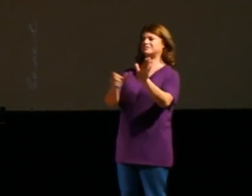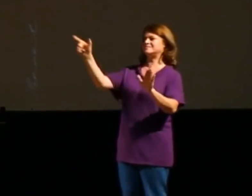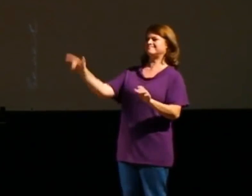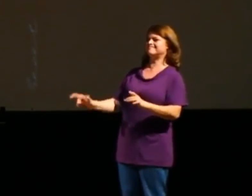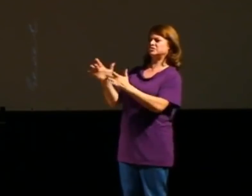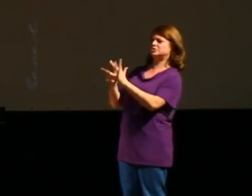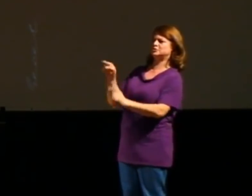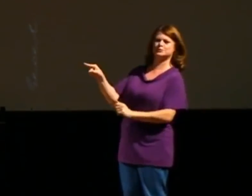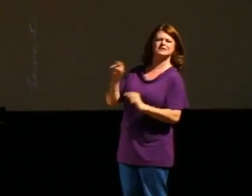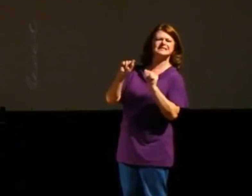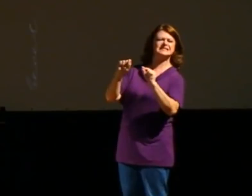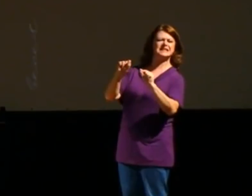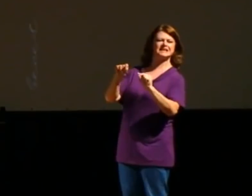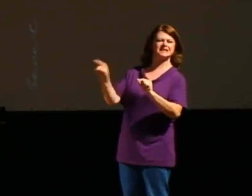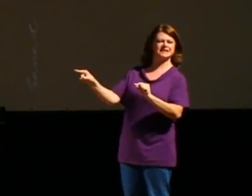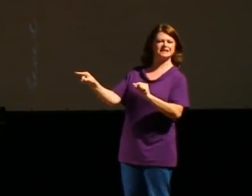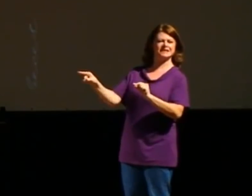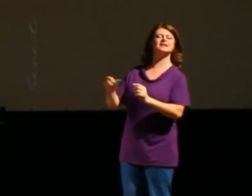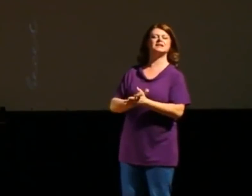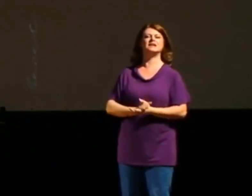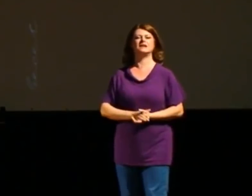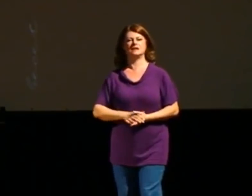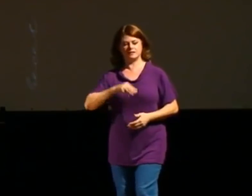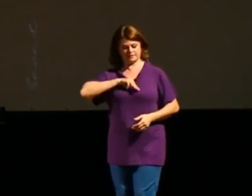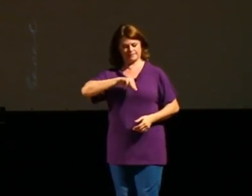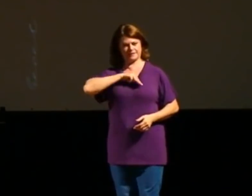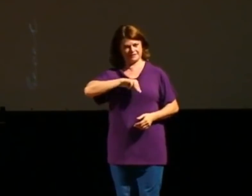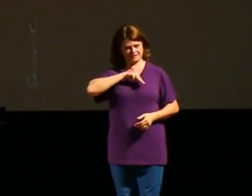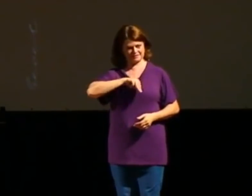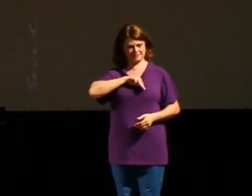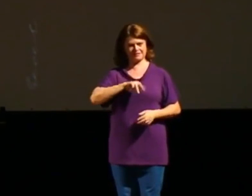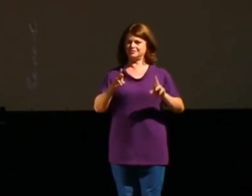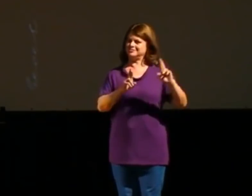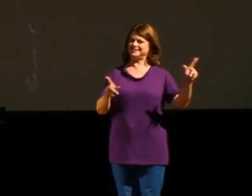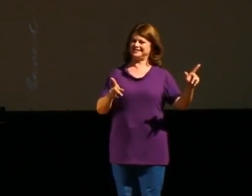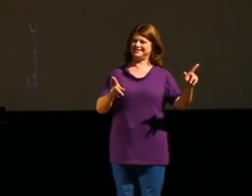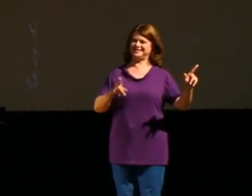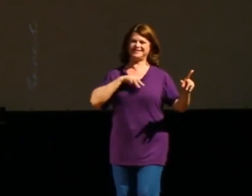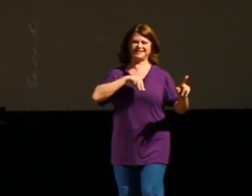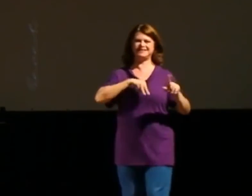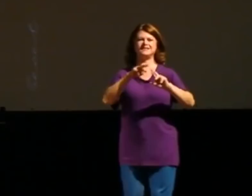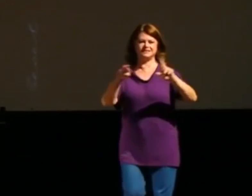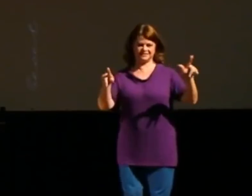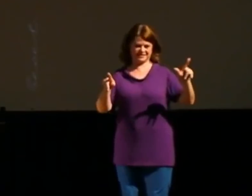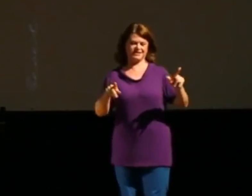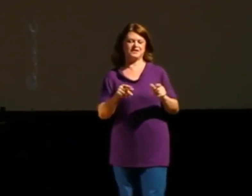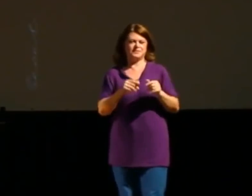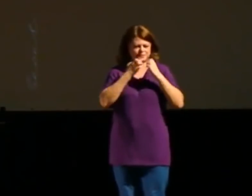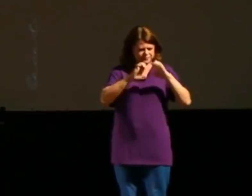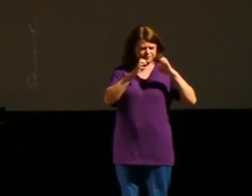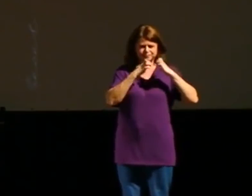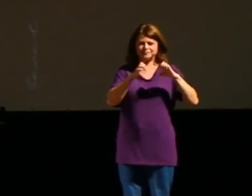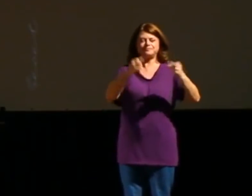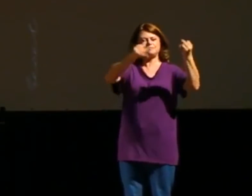Evangelho de Mateus é um evangelho diferente. No Evangelho de Mateus, Jesus fala muito. Capítulo